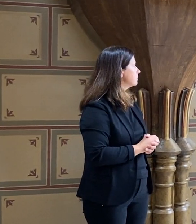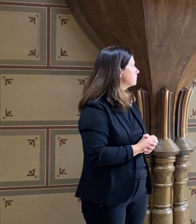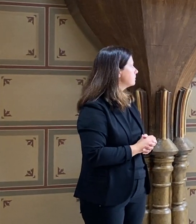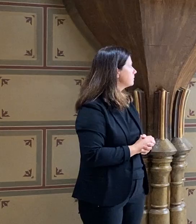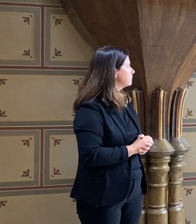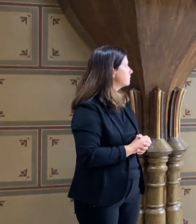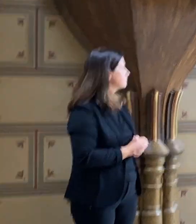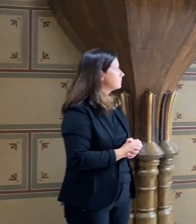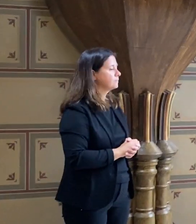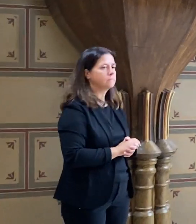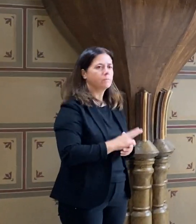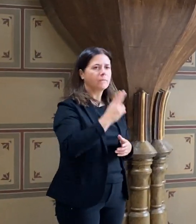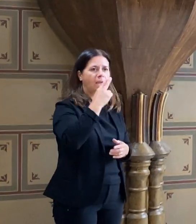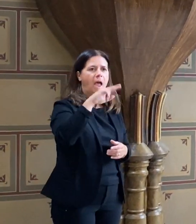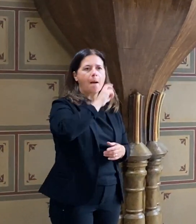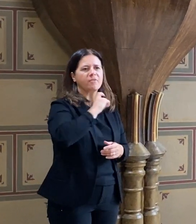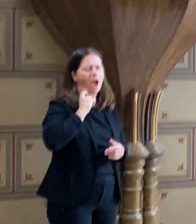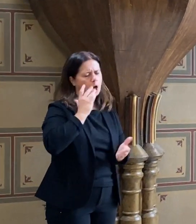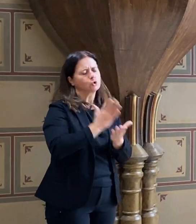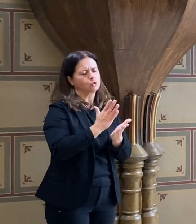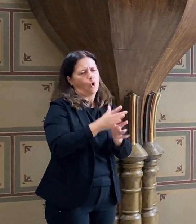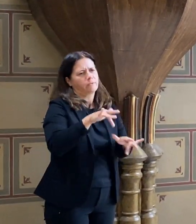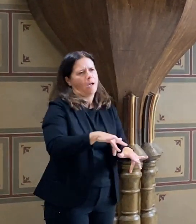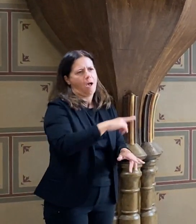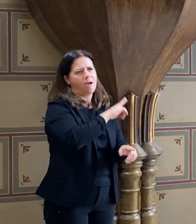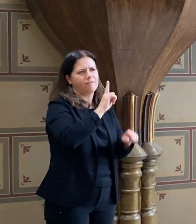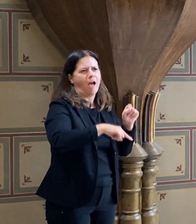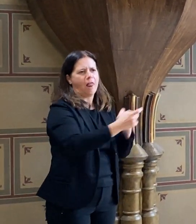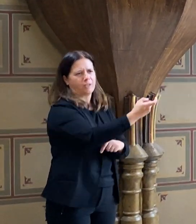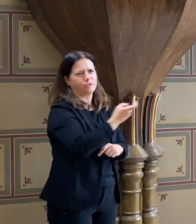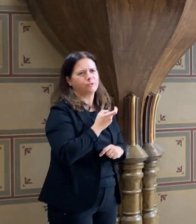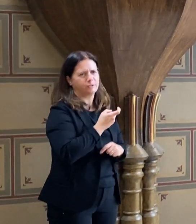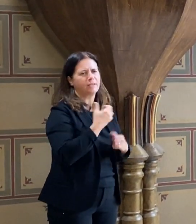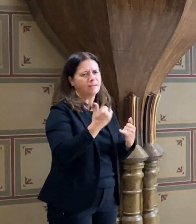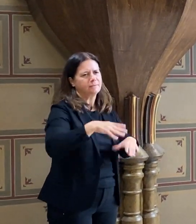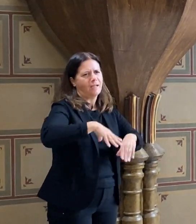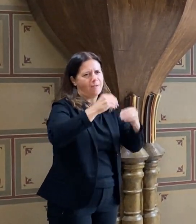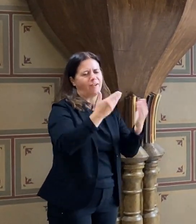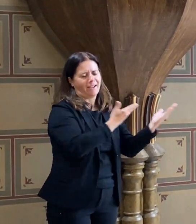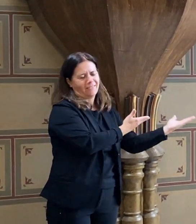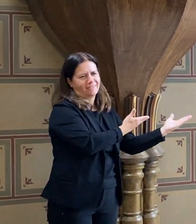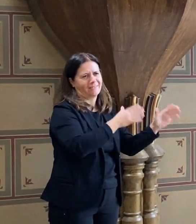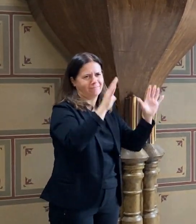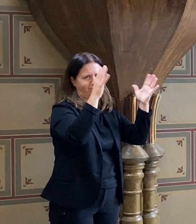Aber Herr Pfarrer, welches ist gerade Ihr Sinn jetzt beginnen?